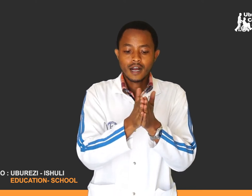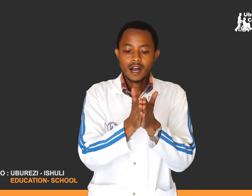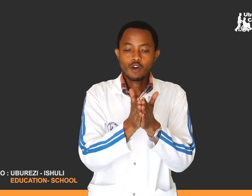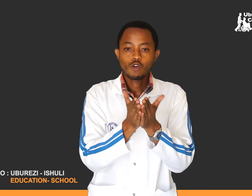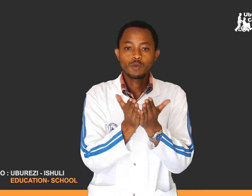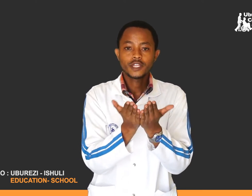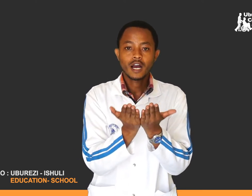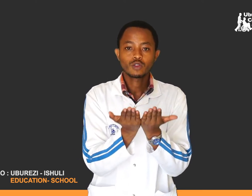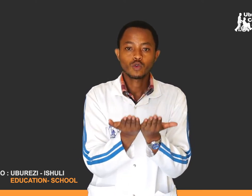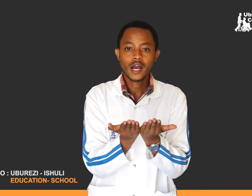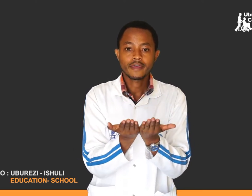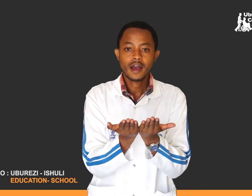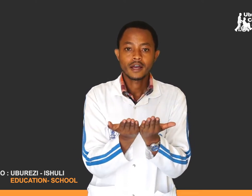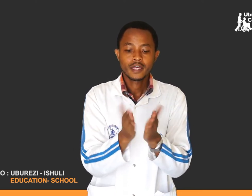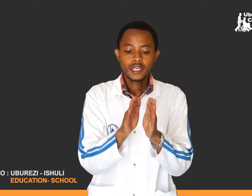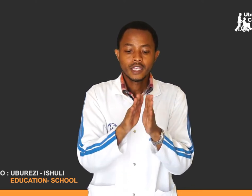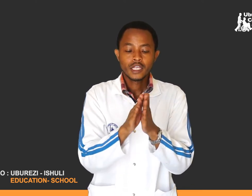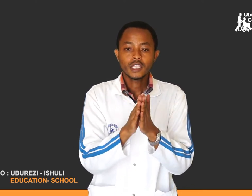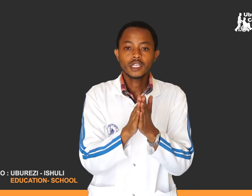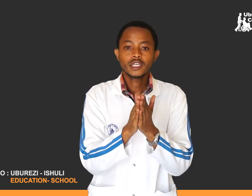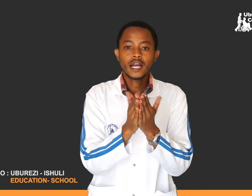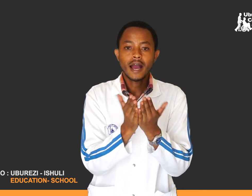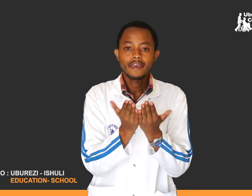nkaho ubitandukanya.